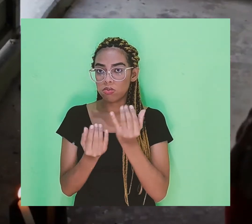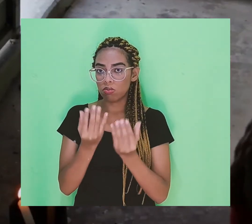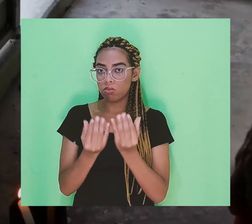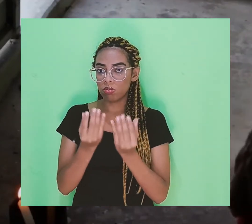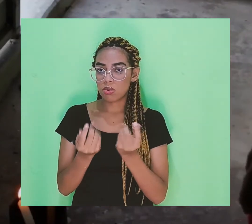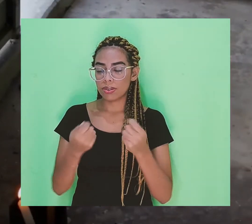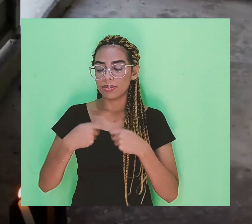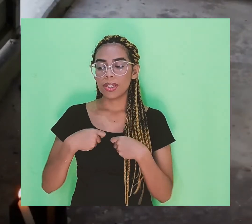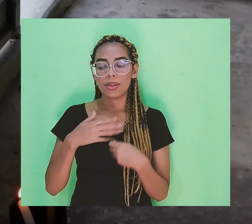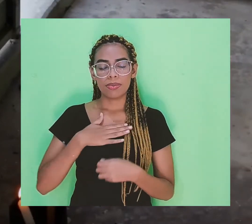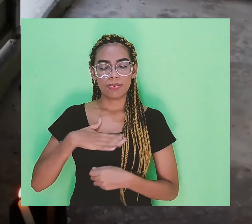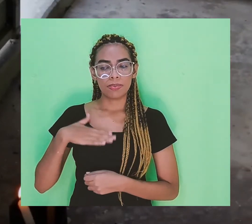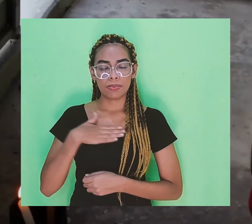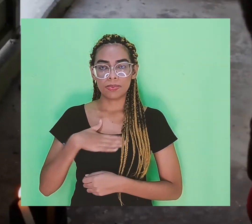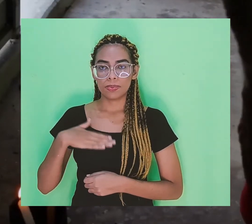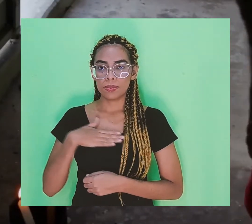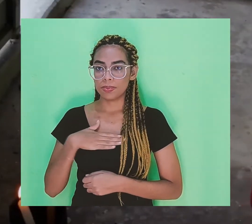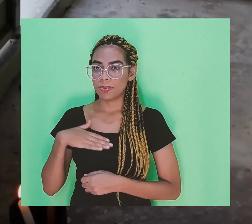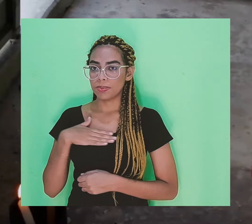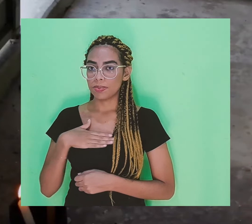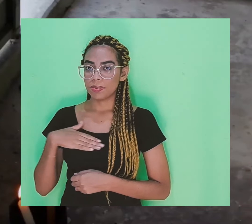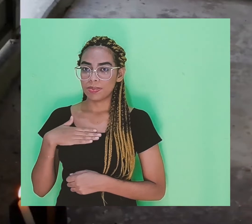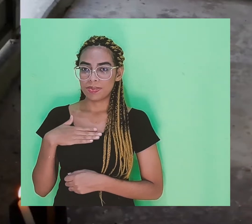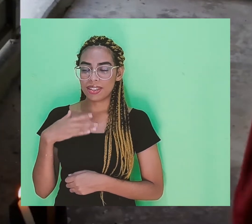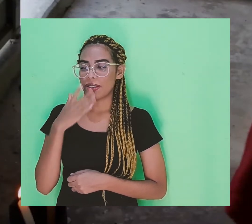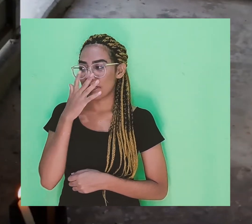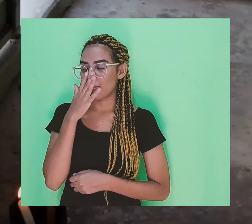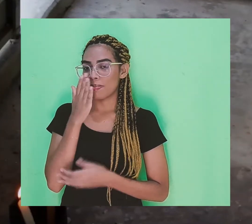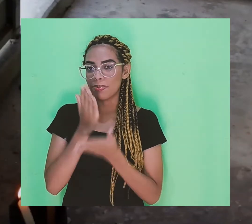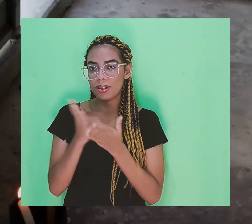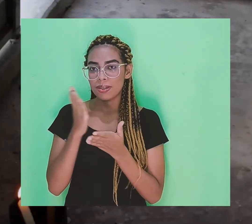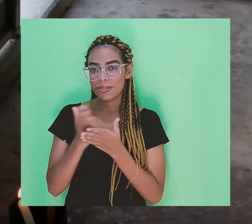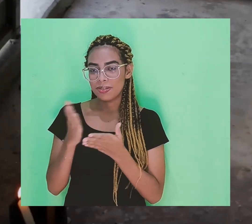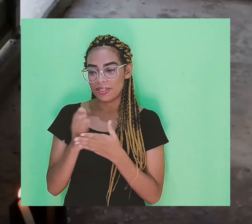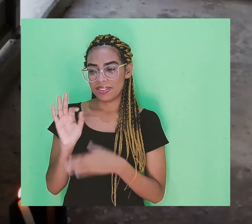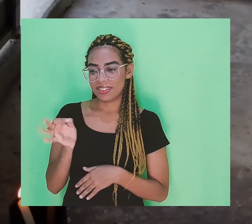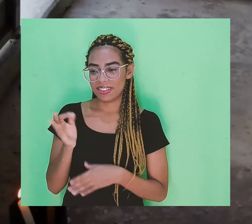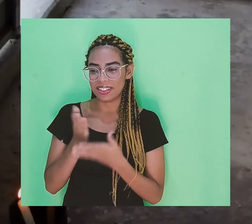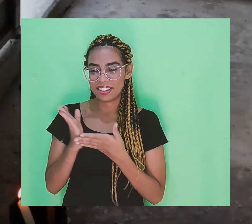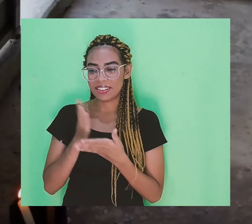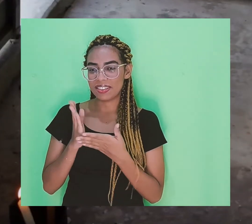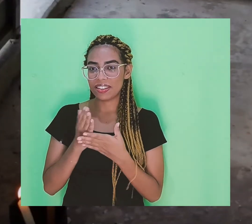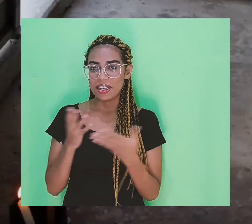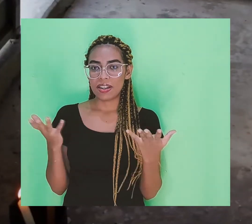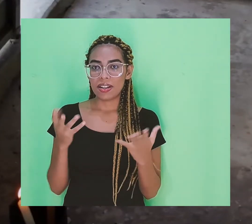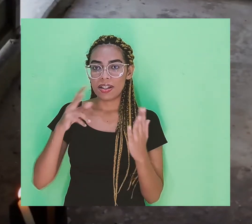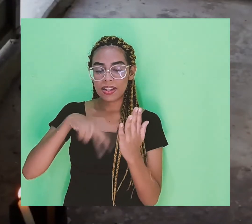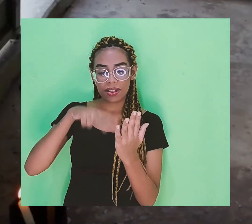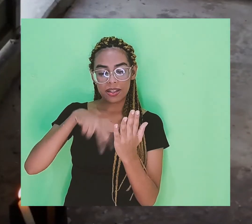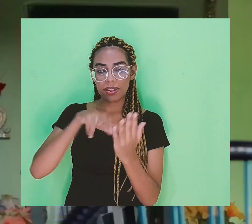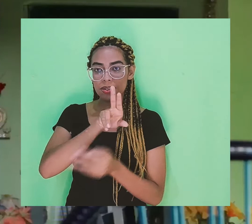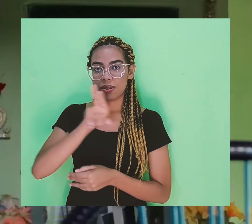assim? Porque é uma coisa nada a ver, assim, né? Eu acabei de ler o Solaris. Lembra